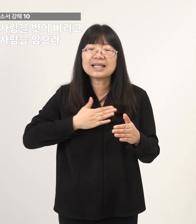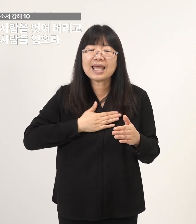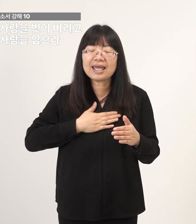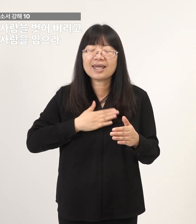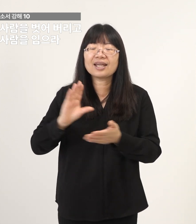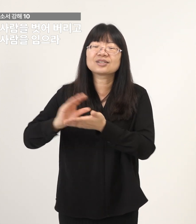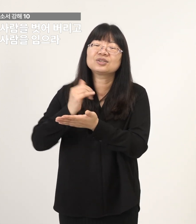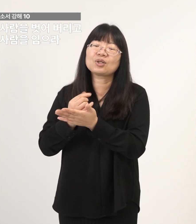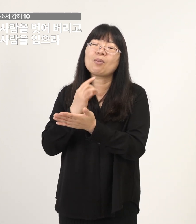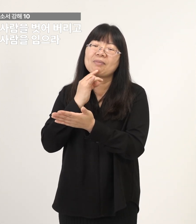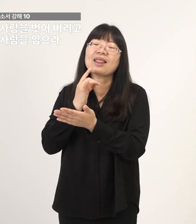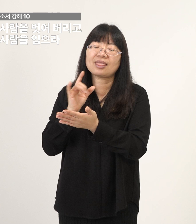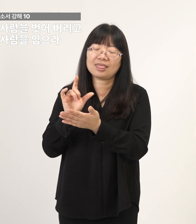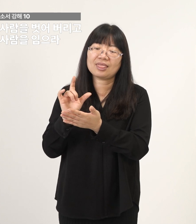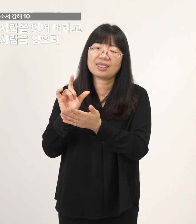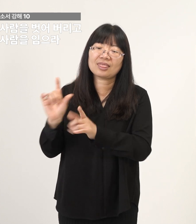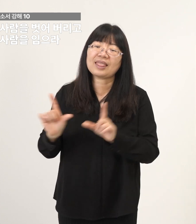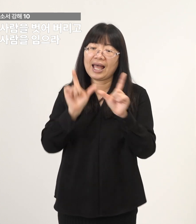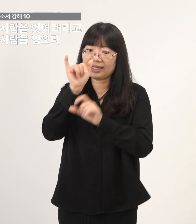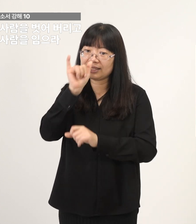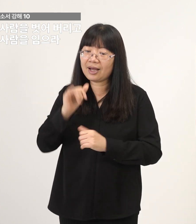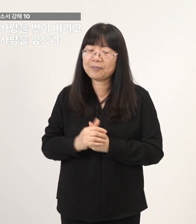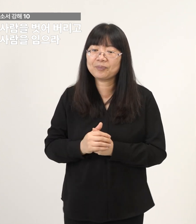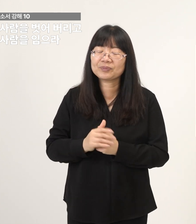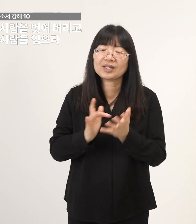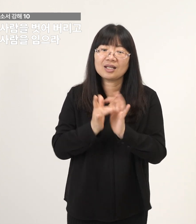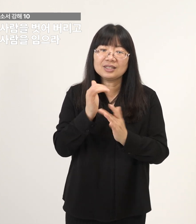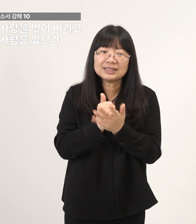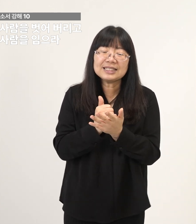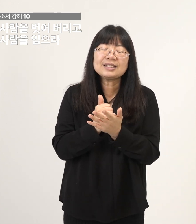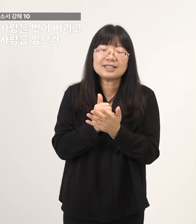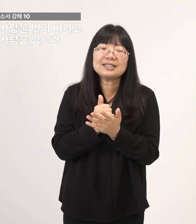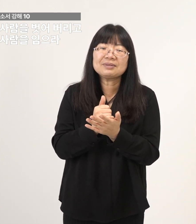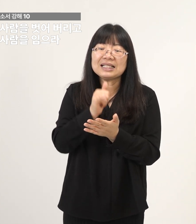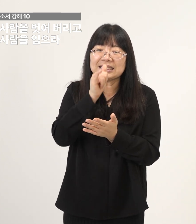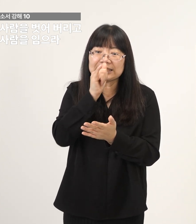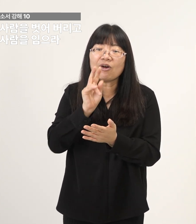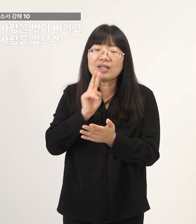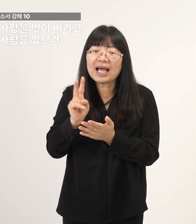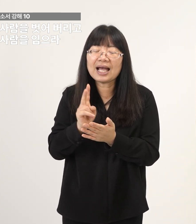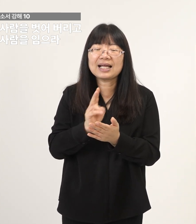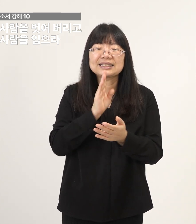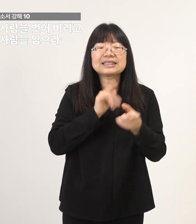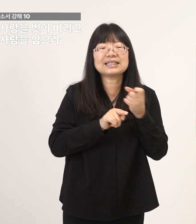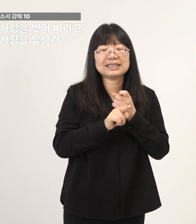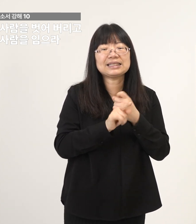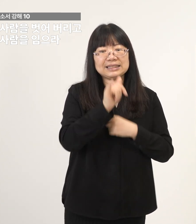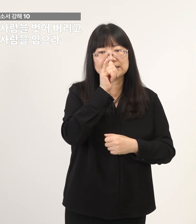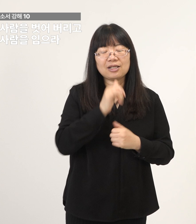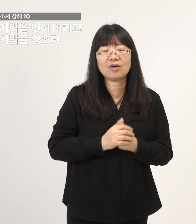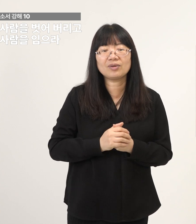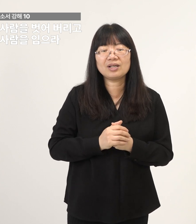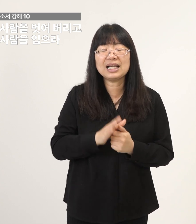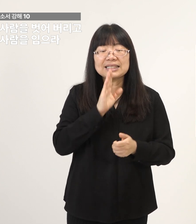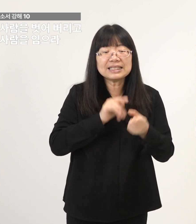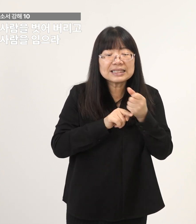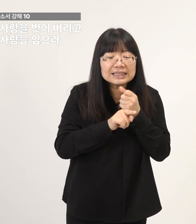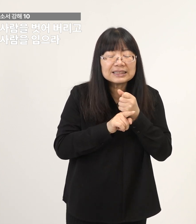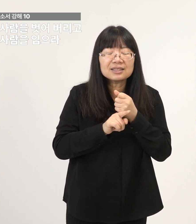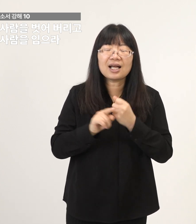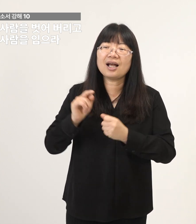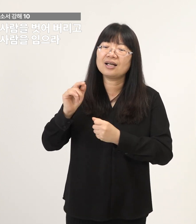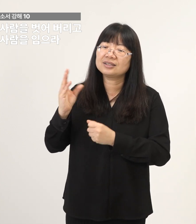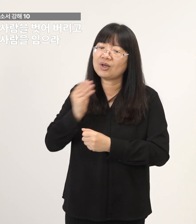살아야 그분 안에서만 진리가 있기 때문에 그 진리는 성령으로 감동된 하나님의